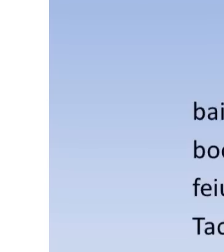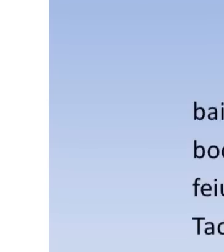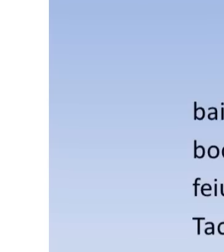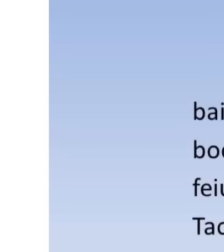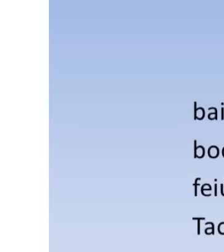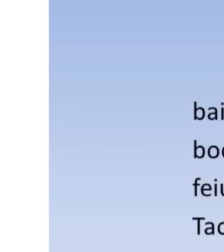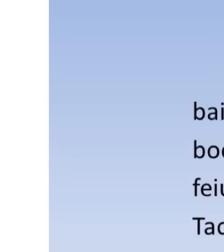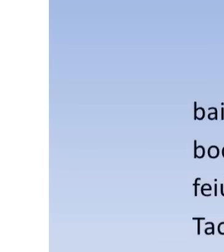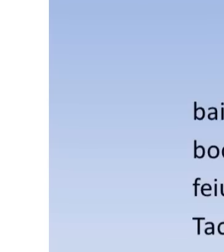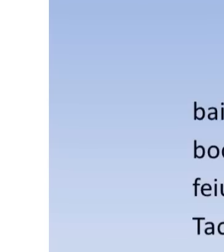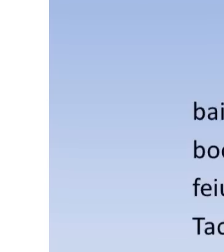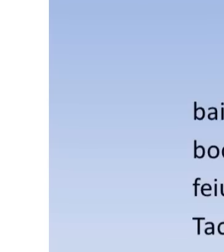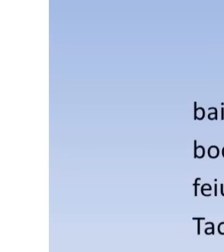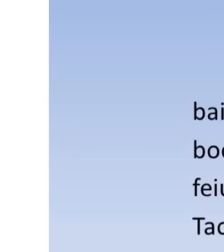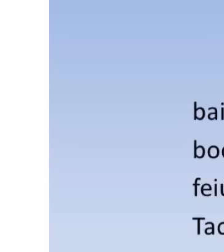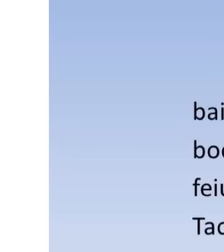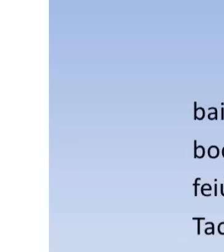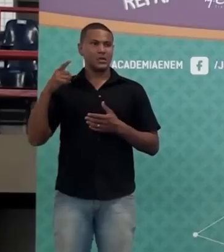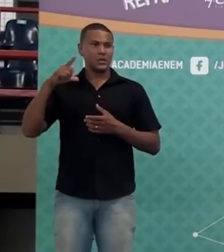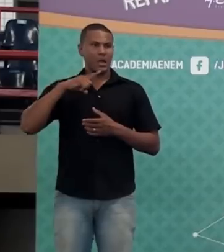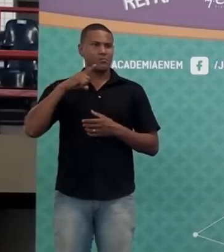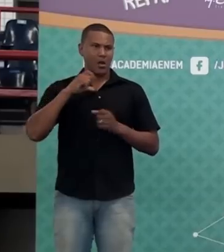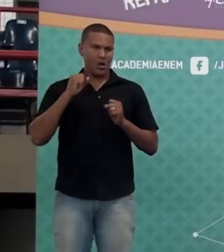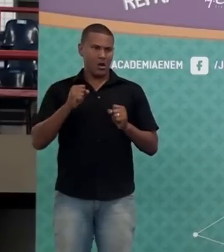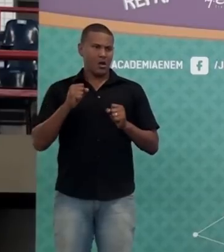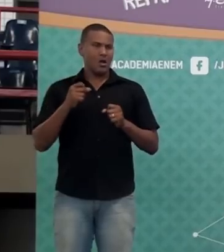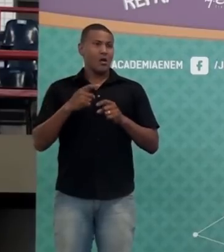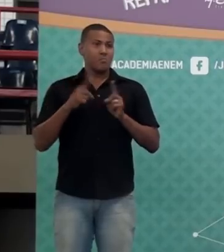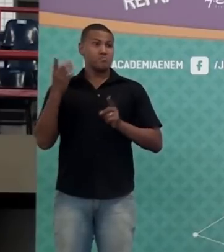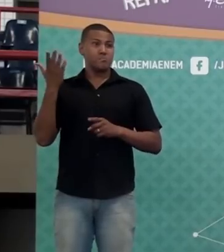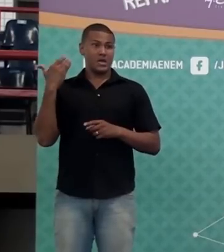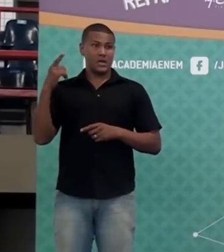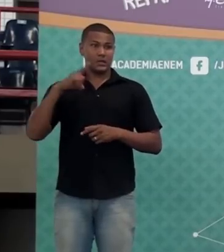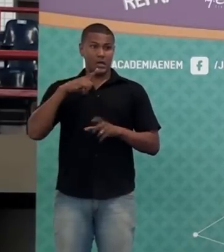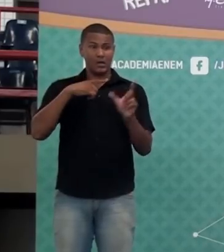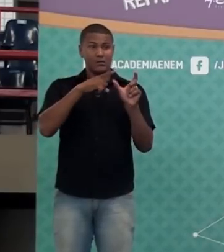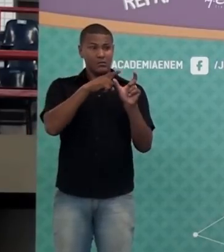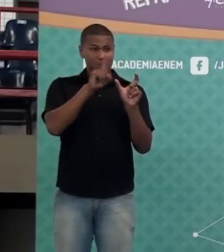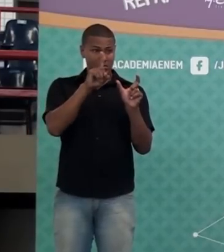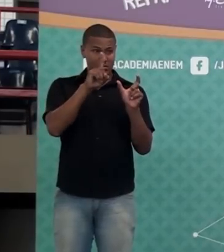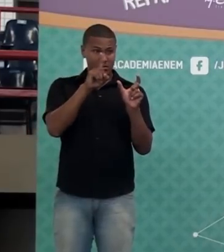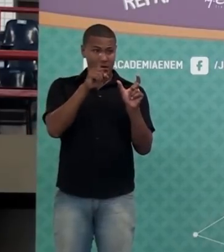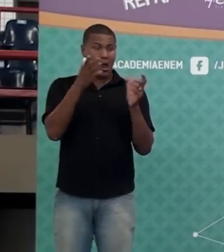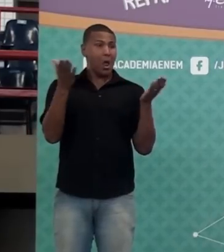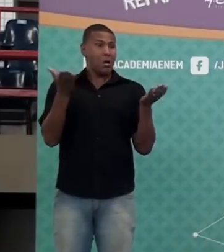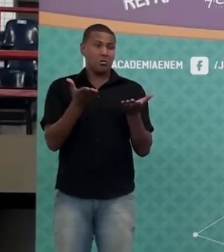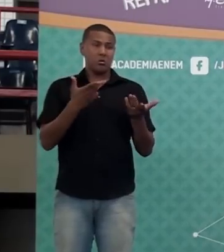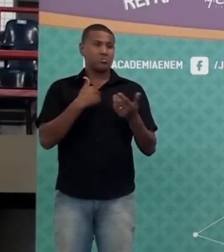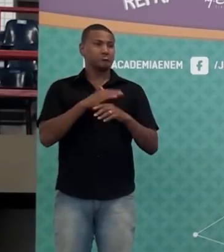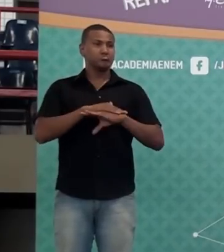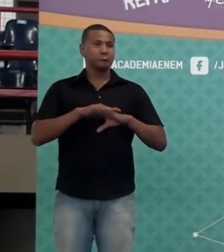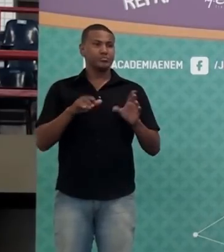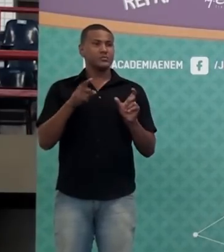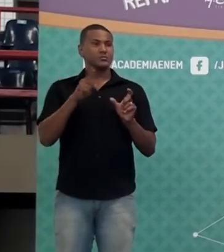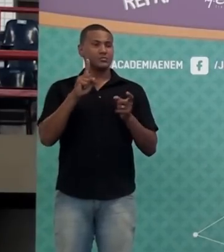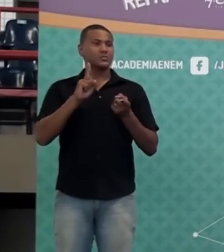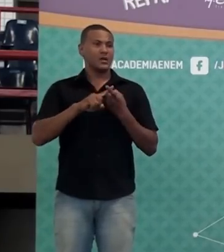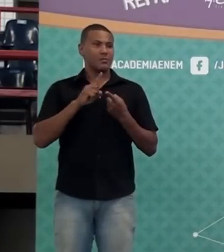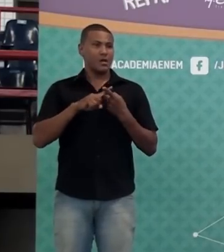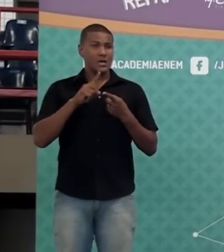regra. Toda vez que você estiver escrevendo uma palavra que a sílaba forte for a última, ela